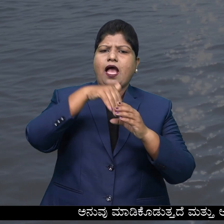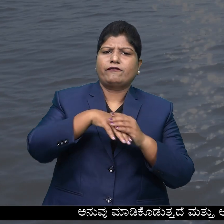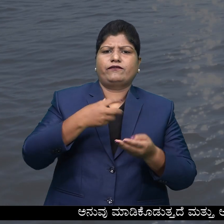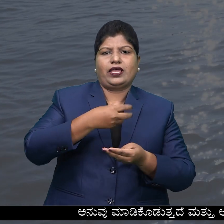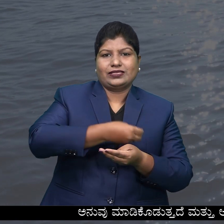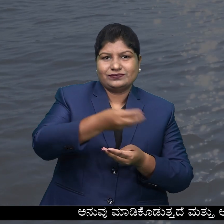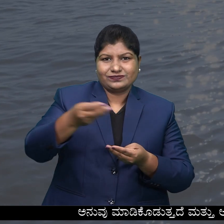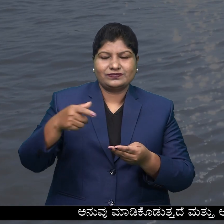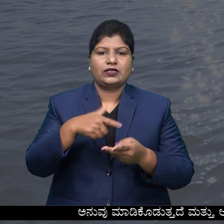ಕಡಿಮೆ ಮಾಡುತ್ತೆ.